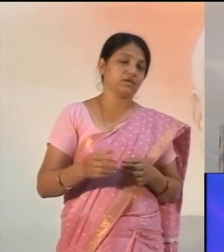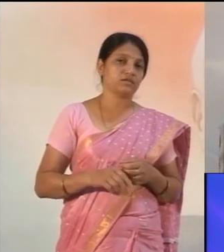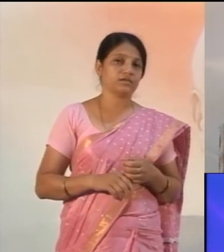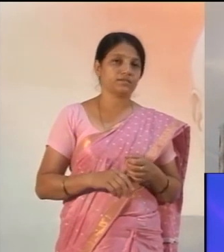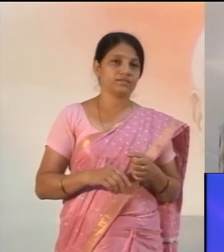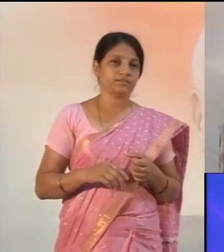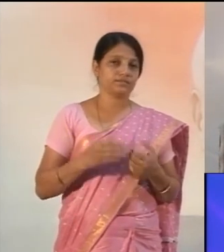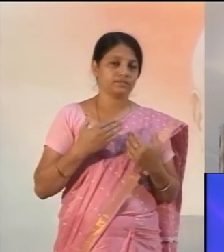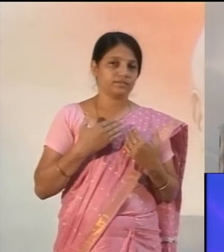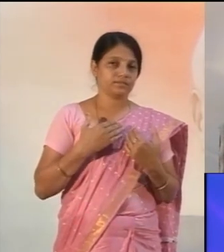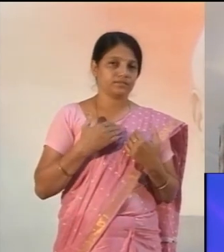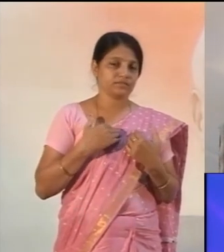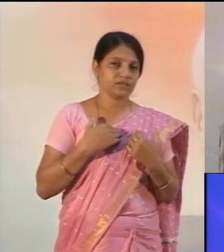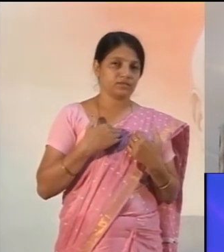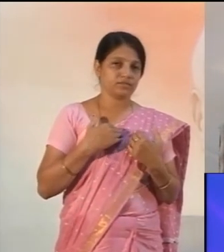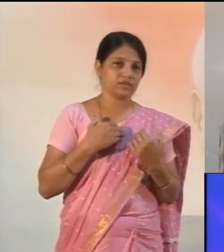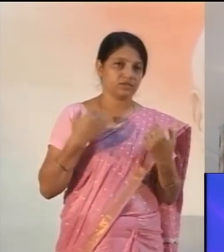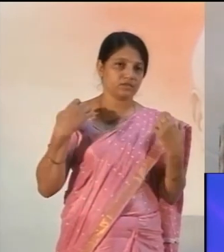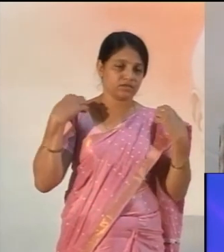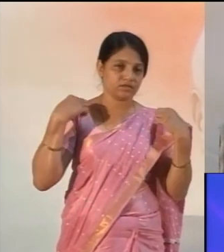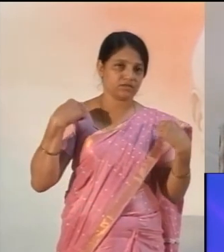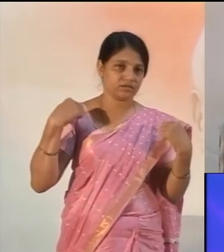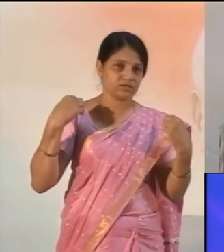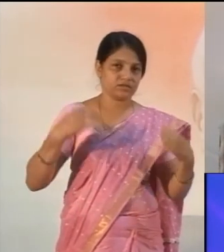अपनी ड्रेस, स्कूल बैग